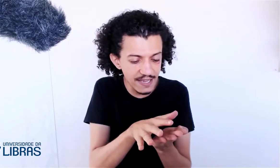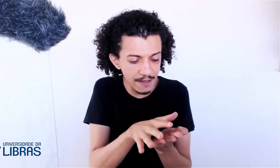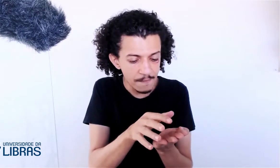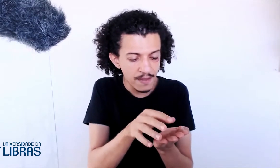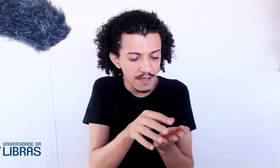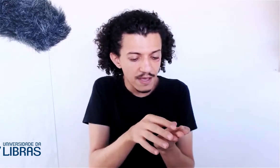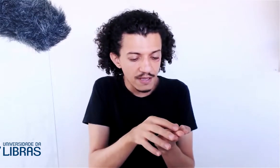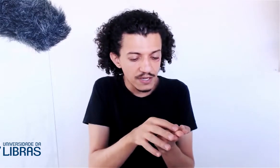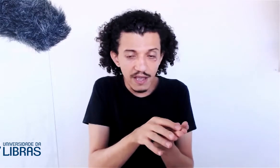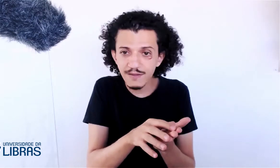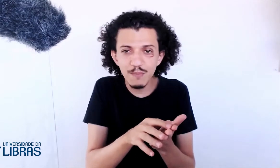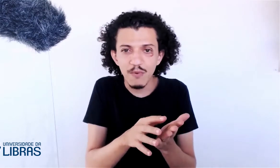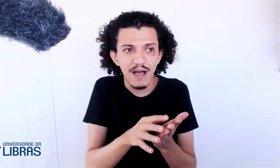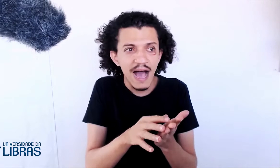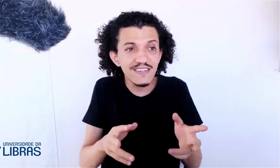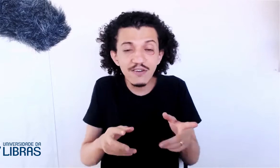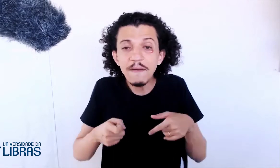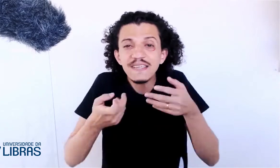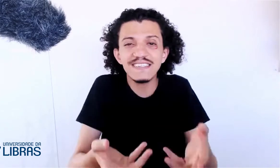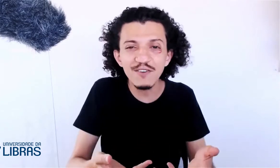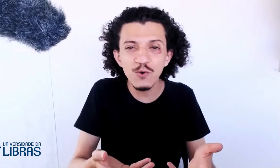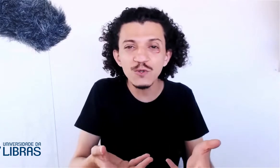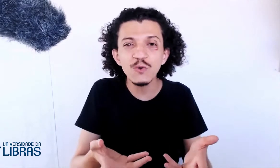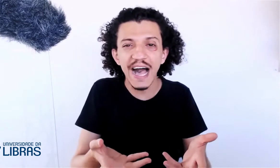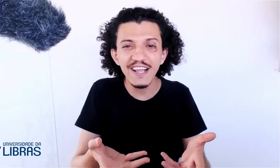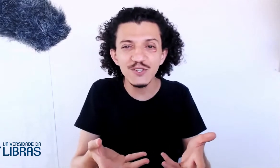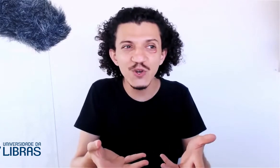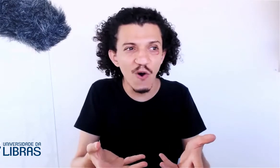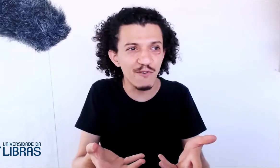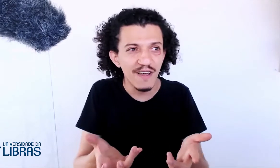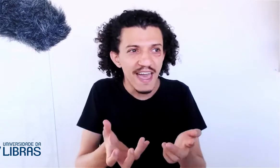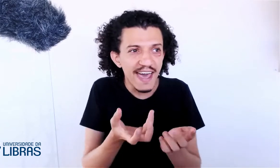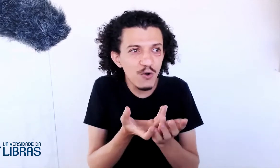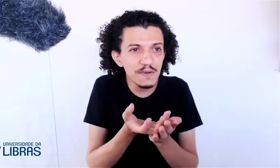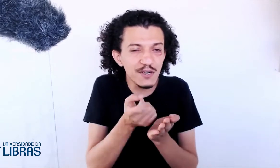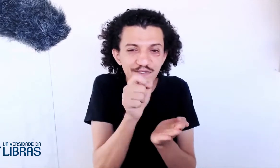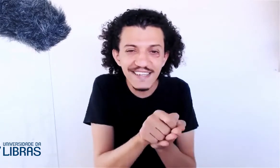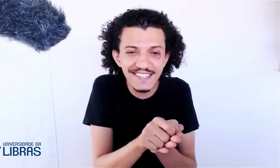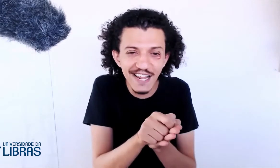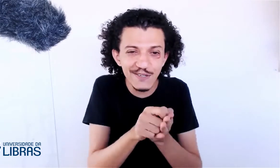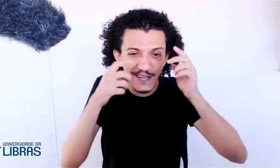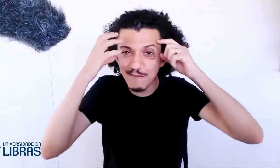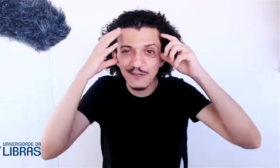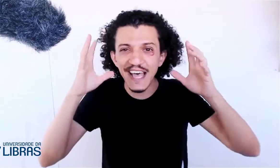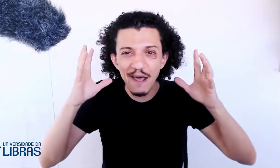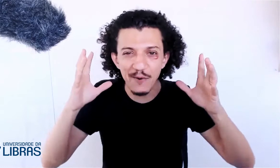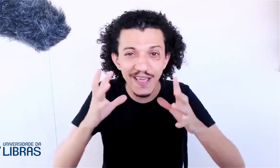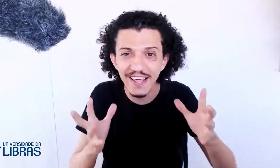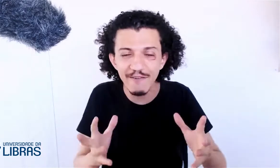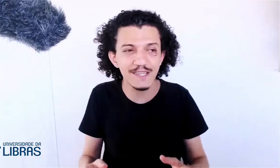ali, às vezes eu nem precisava de consultar isso de novo. Era como se eu tivesse escrito isso aí no meu cérebro. É incrível a